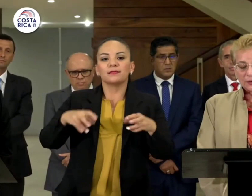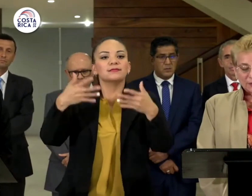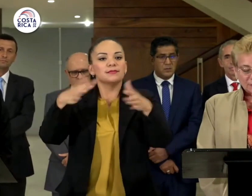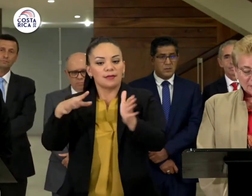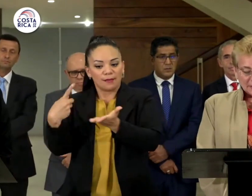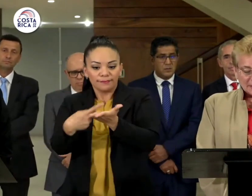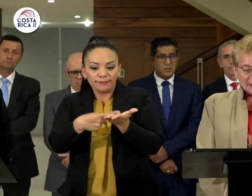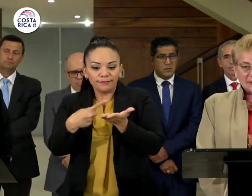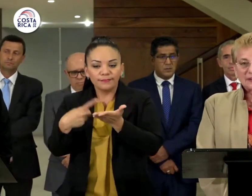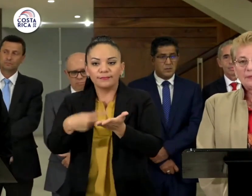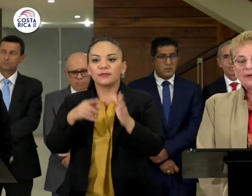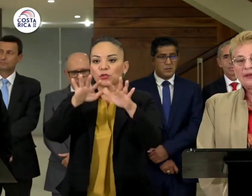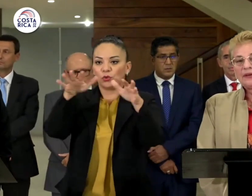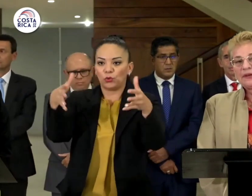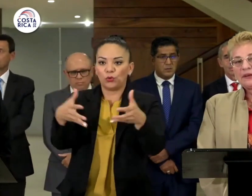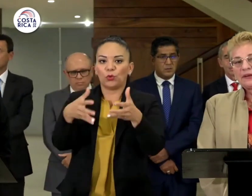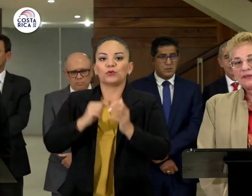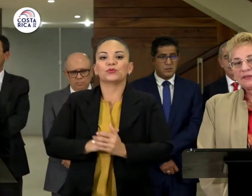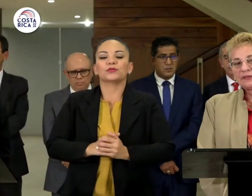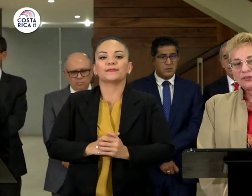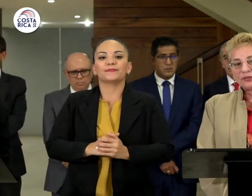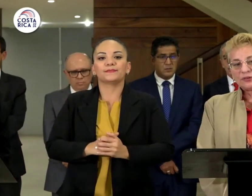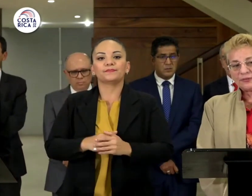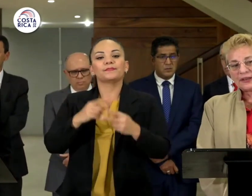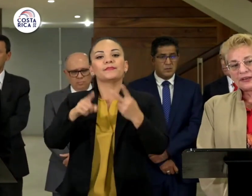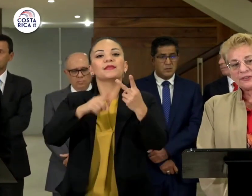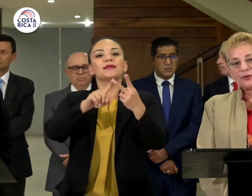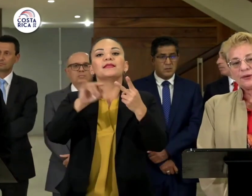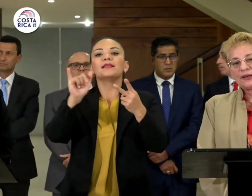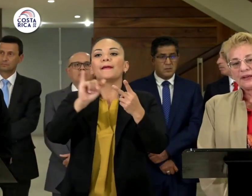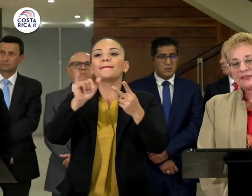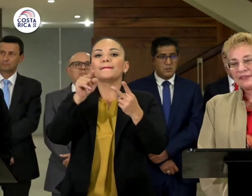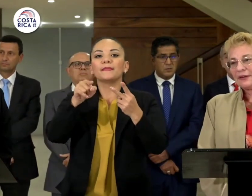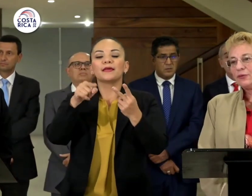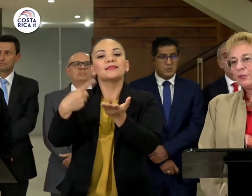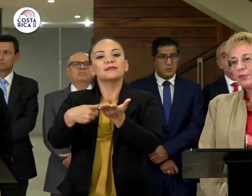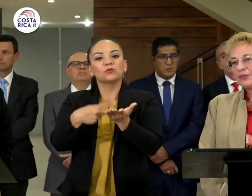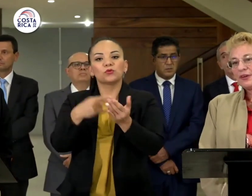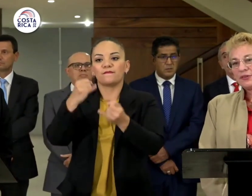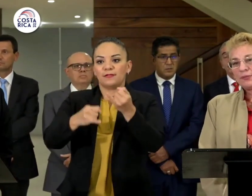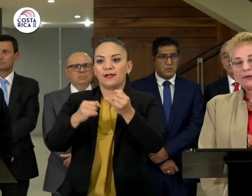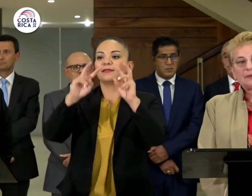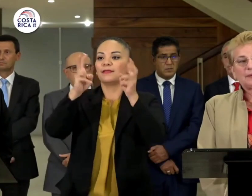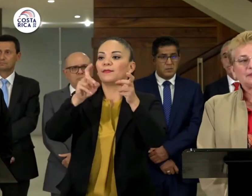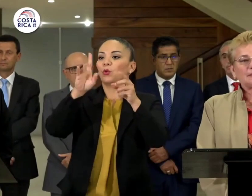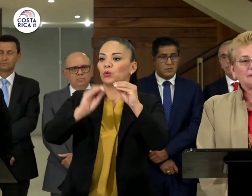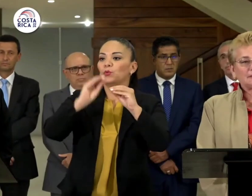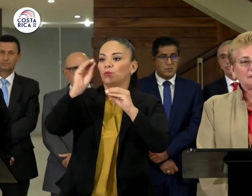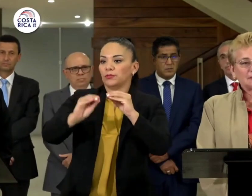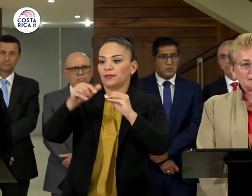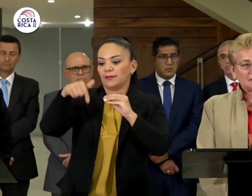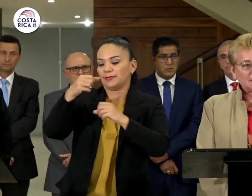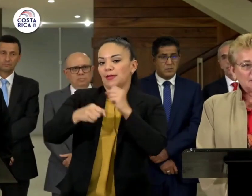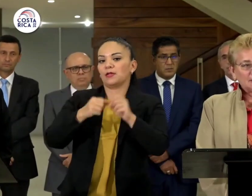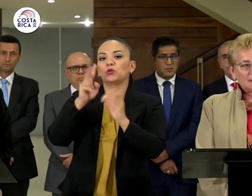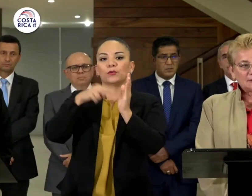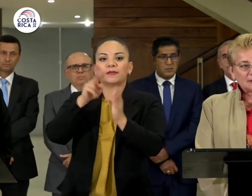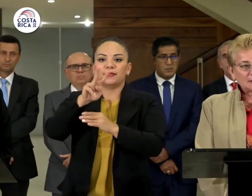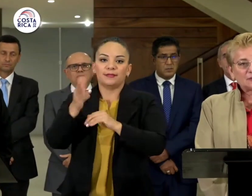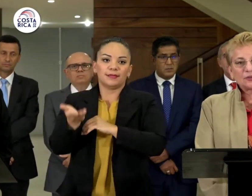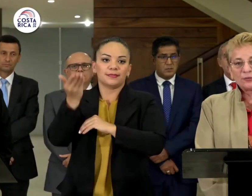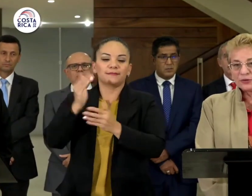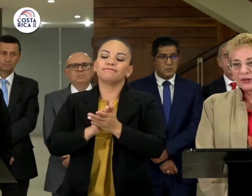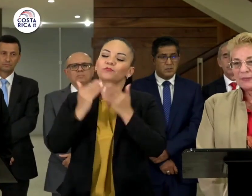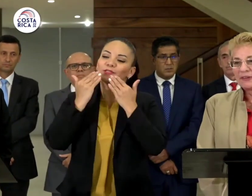entre todos, y también la discusión final sobre este 1% para el 2023.